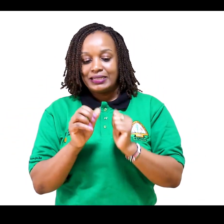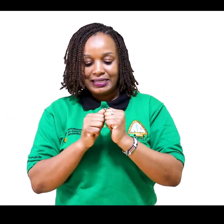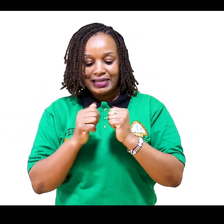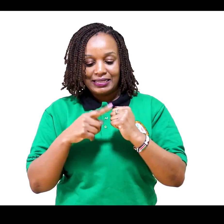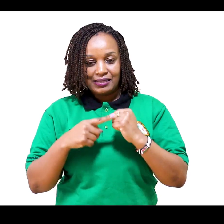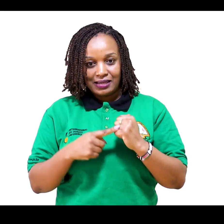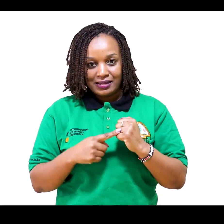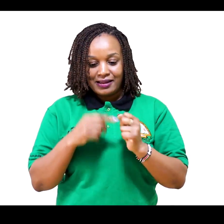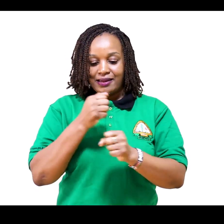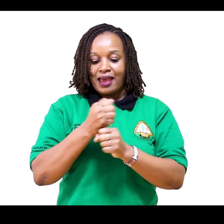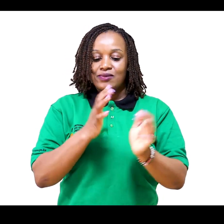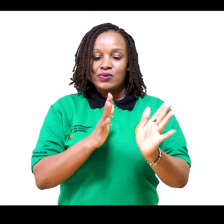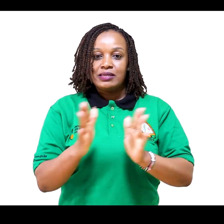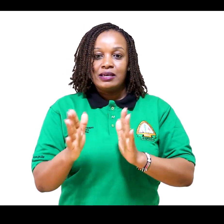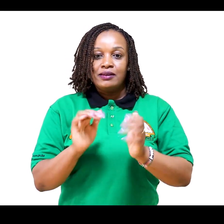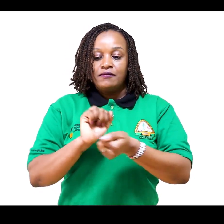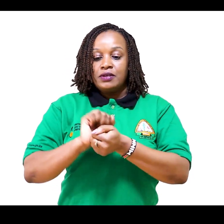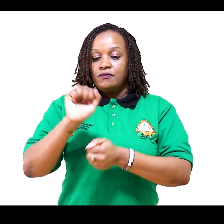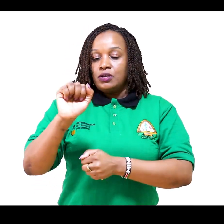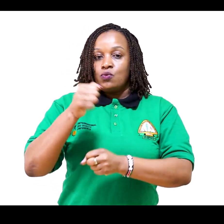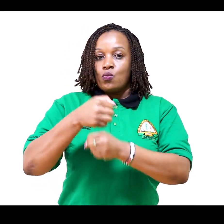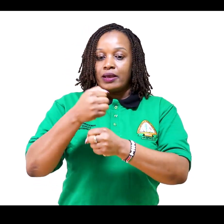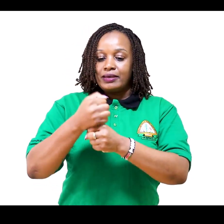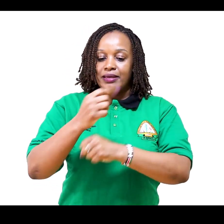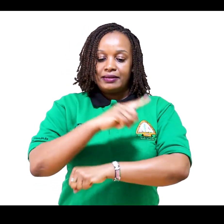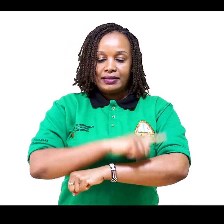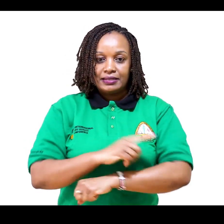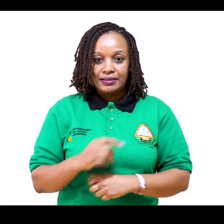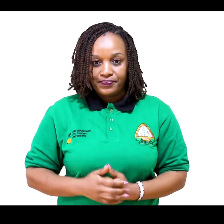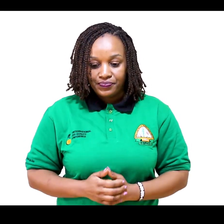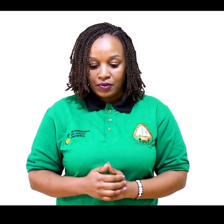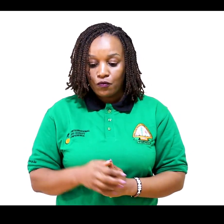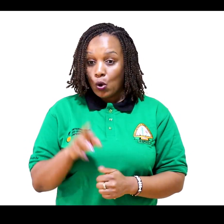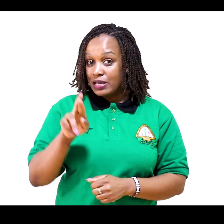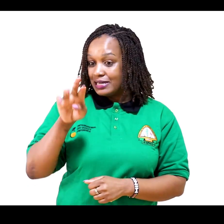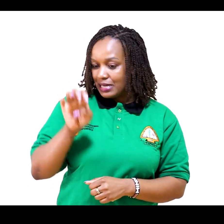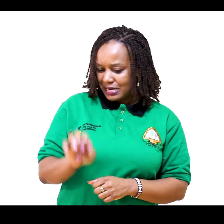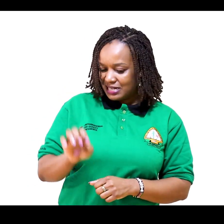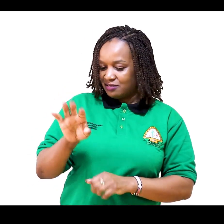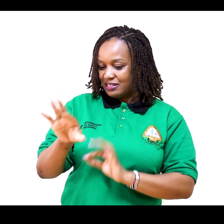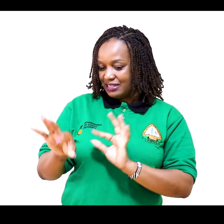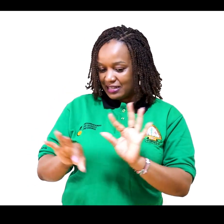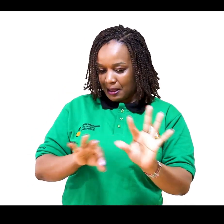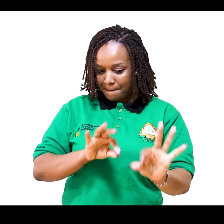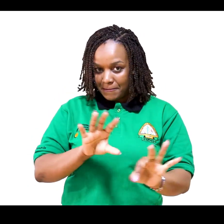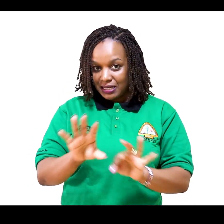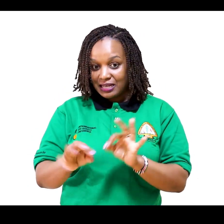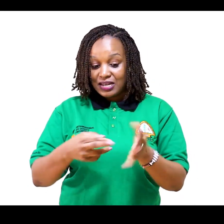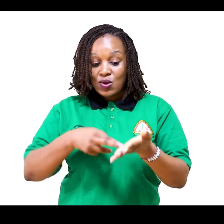2016 na hufanyika ndani ya siku 15 za kazi. Kwa urekebishaji, mahitaji ya